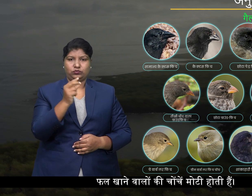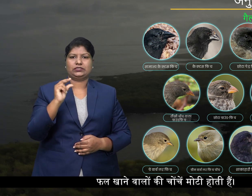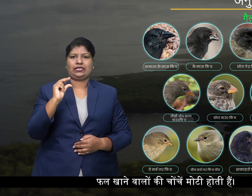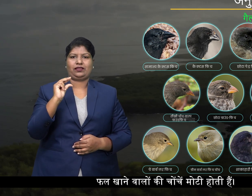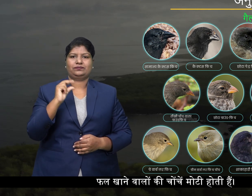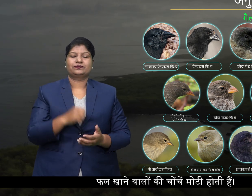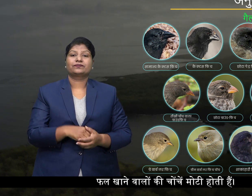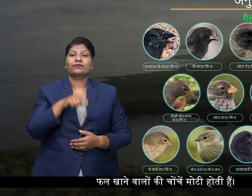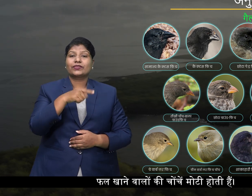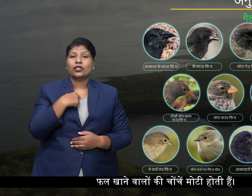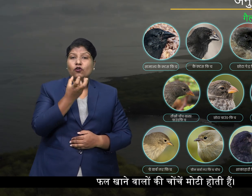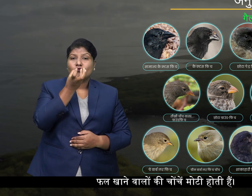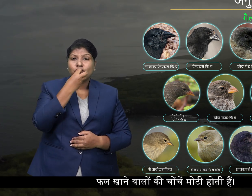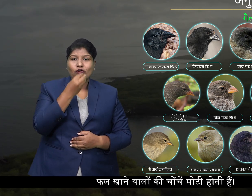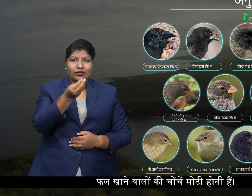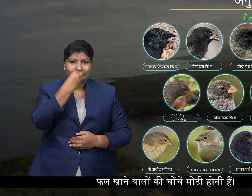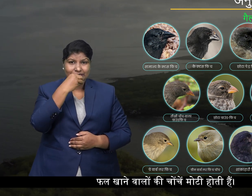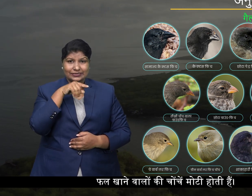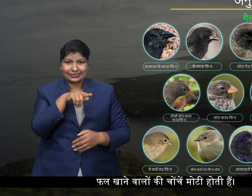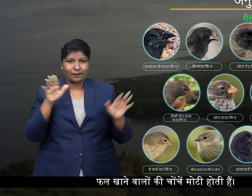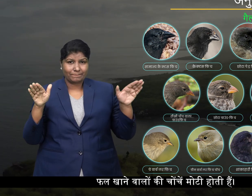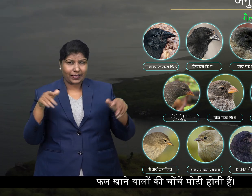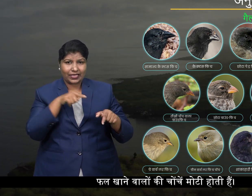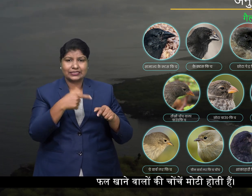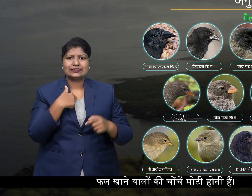फल खाने वालों की चोंच मोटी होती है।